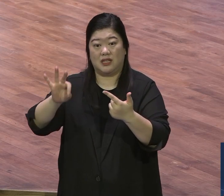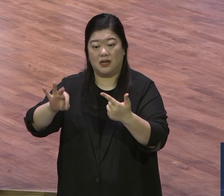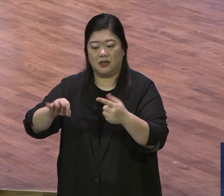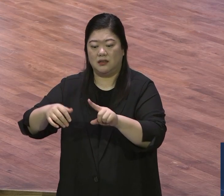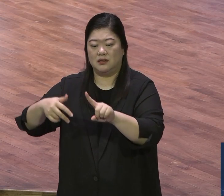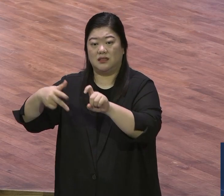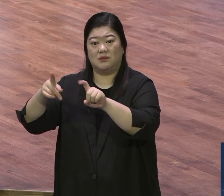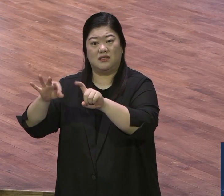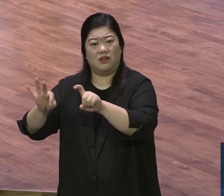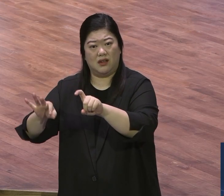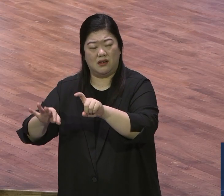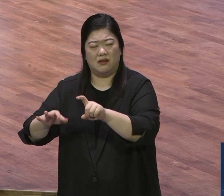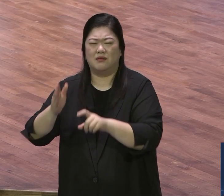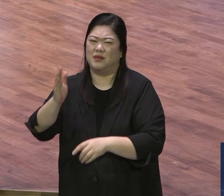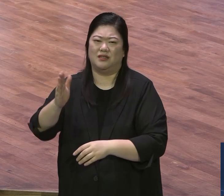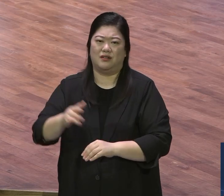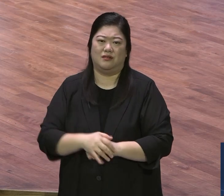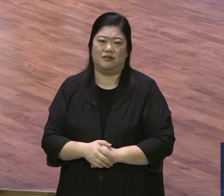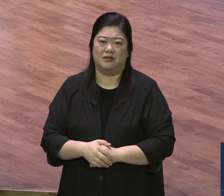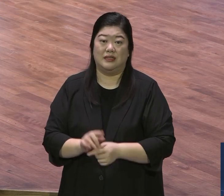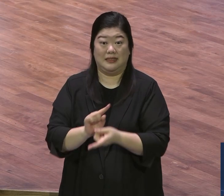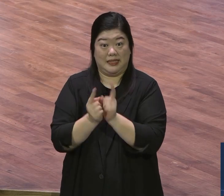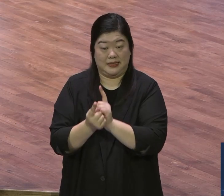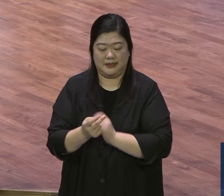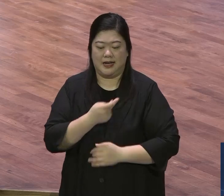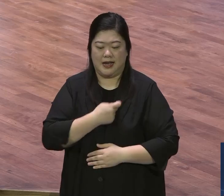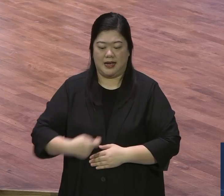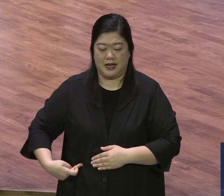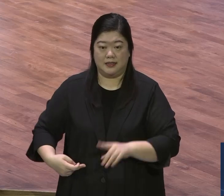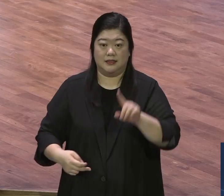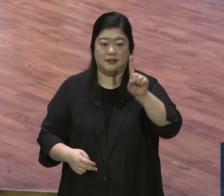1절 3절 8절 오직 그리스도 오직 하나입니다